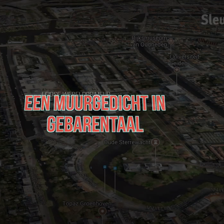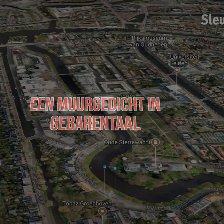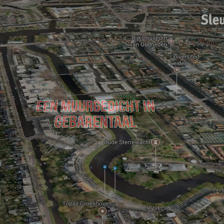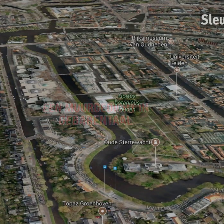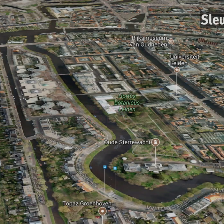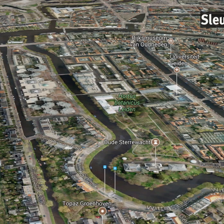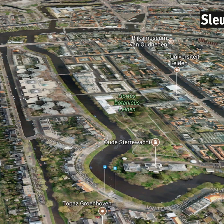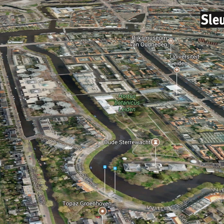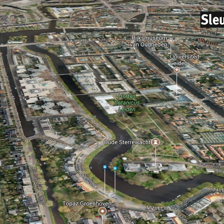MUZIEK